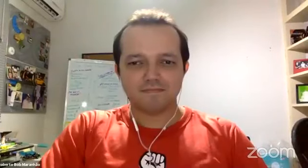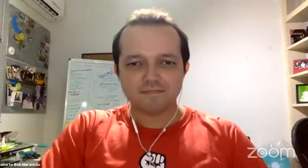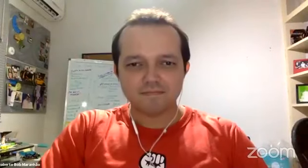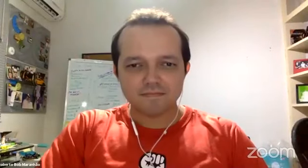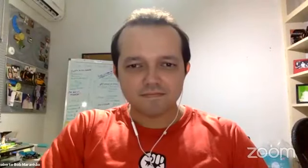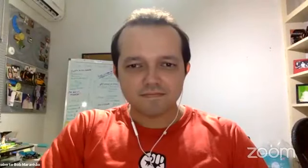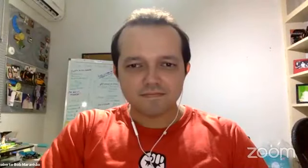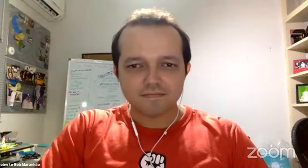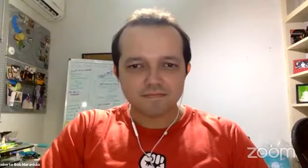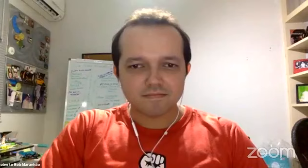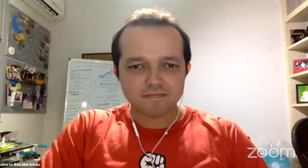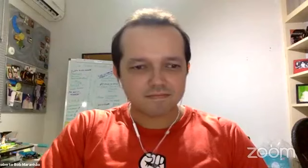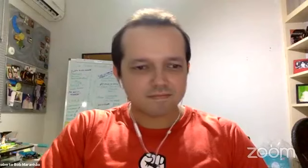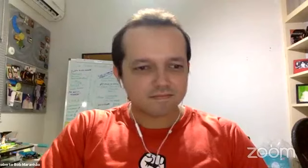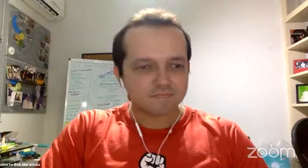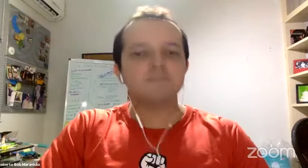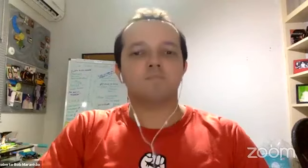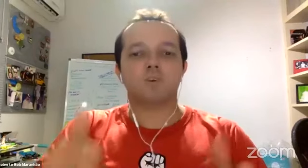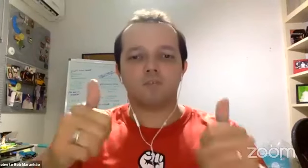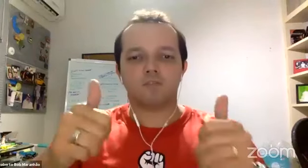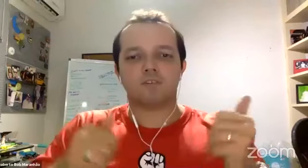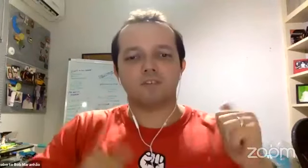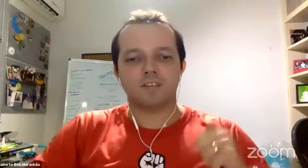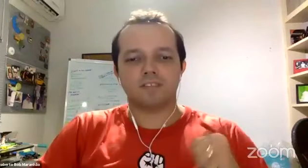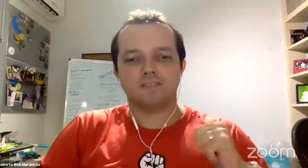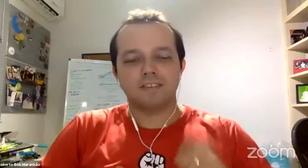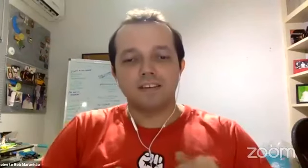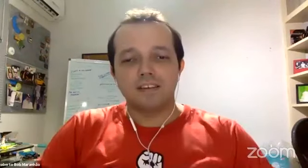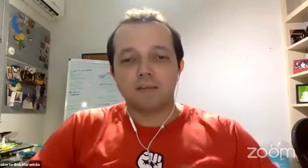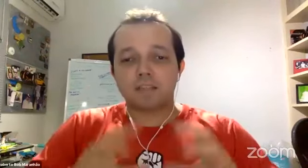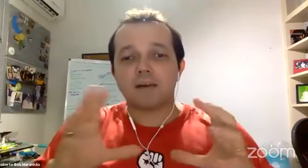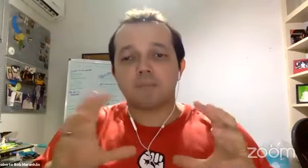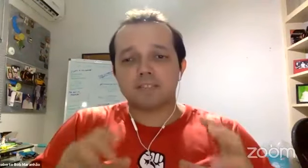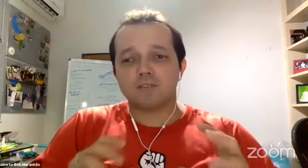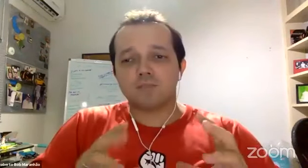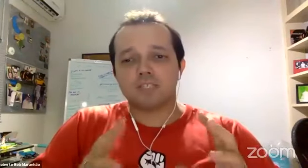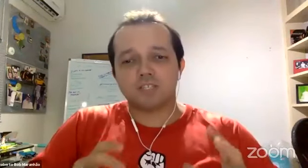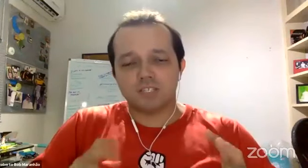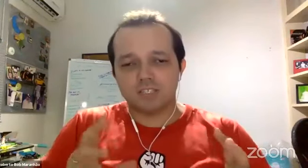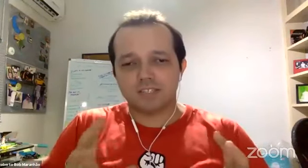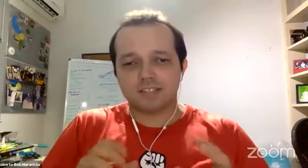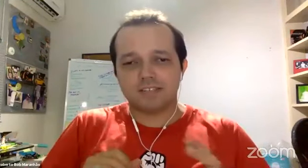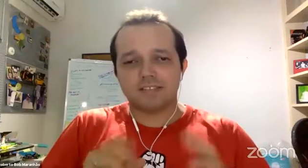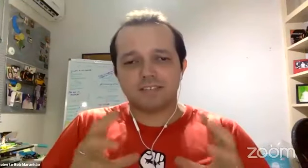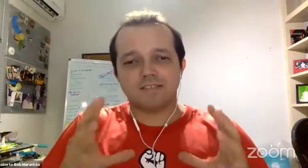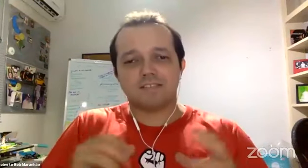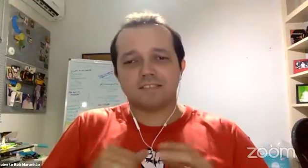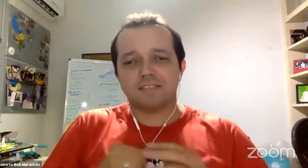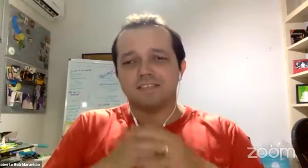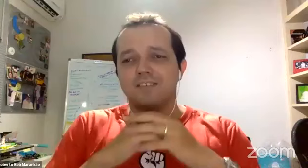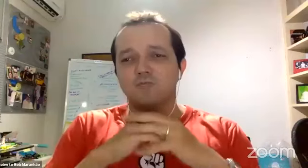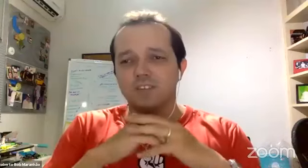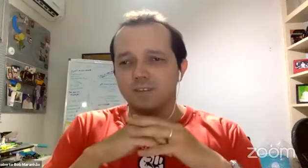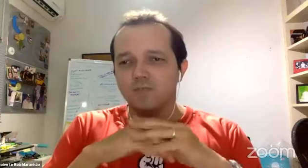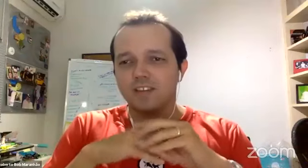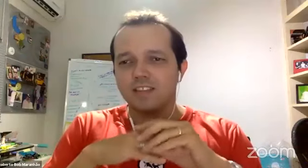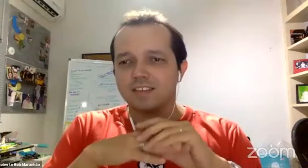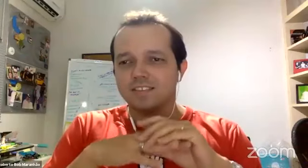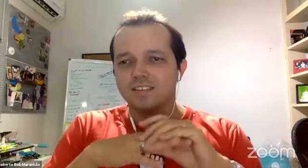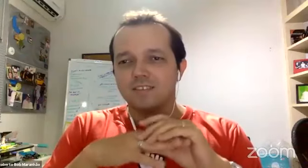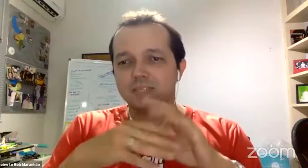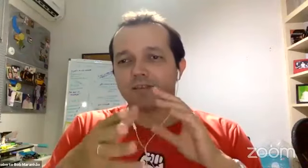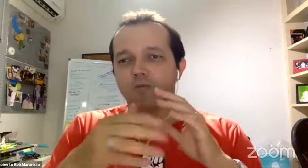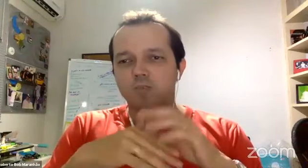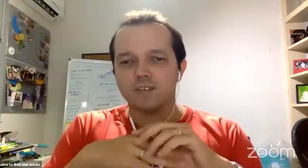Bob, você mesmo tem que ativar. Pronto. Pronto, agora deu certo. Porque estava aparecendo uma mensagem aqui que você não queria que eu